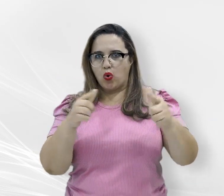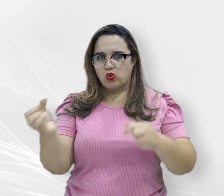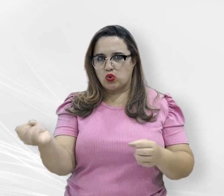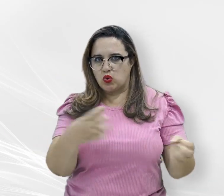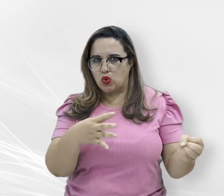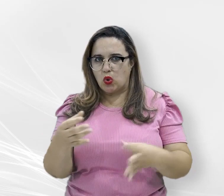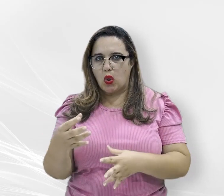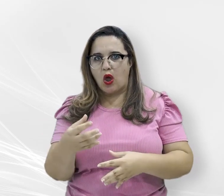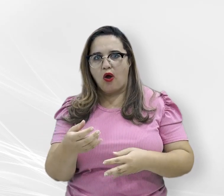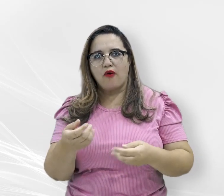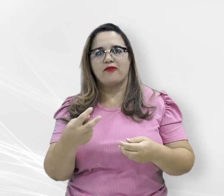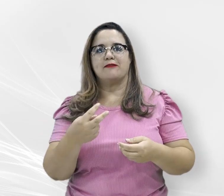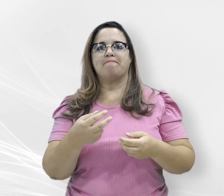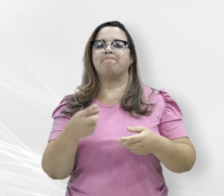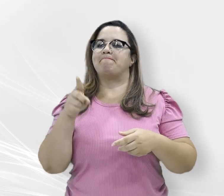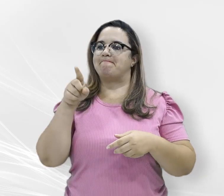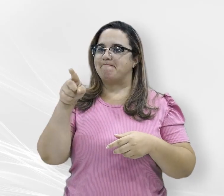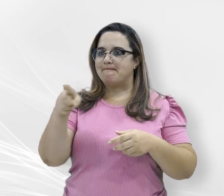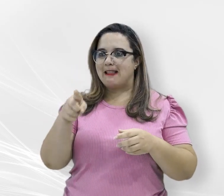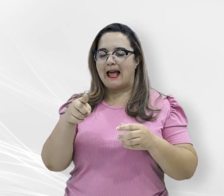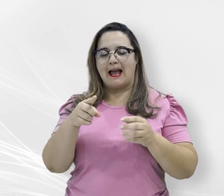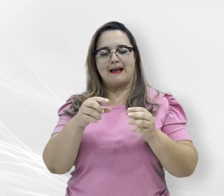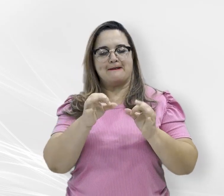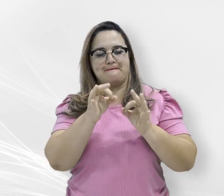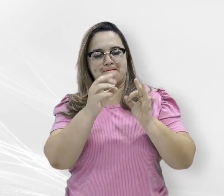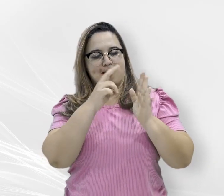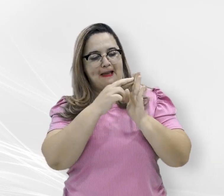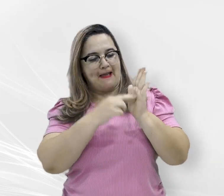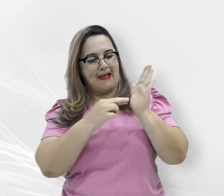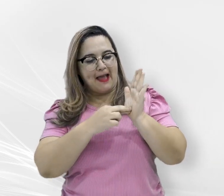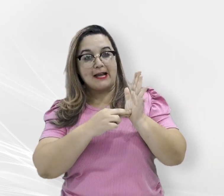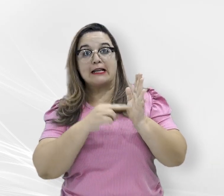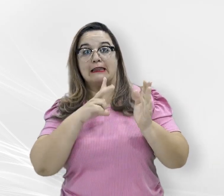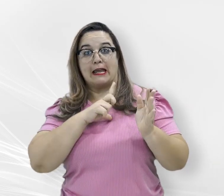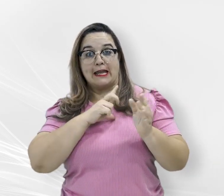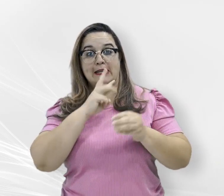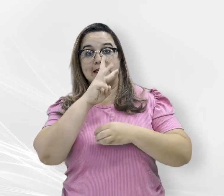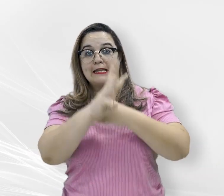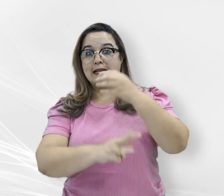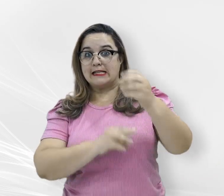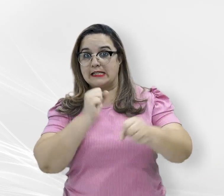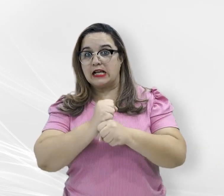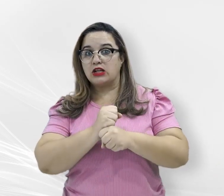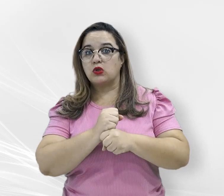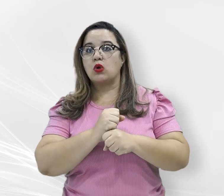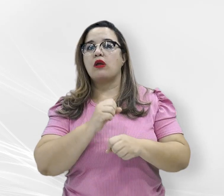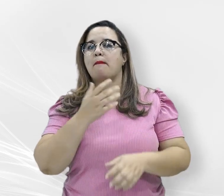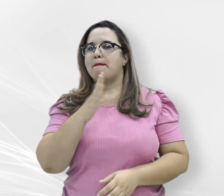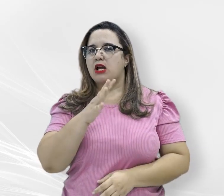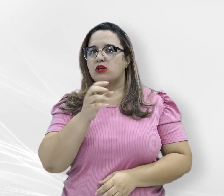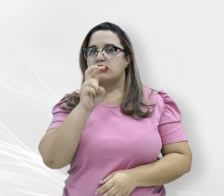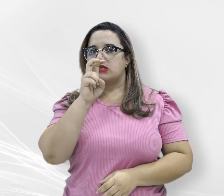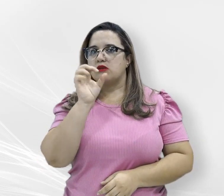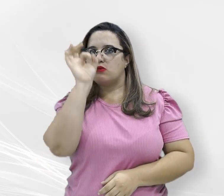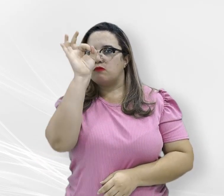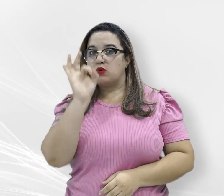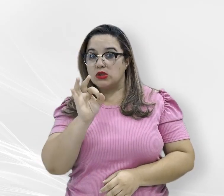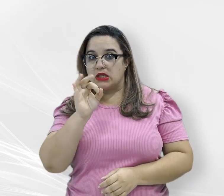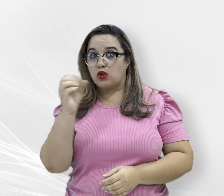REQIP, sendo que na vigência do regime, 3 anos, a cota máxima de admissões será de 5% do total de empregados no